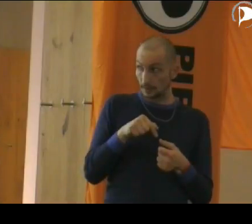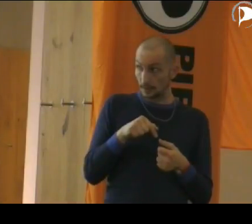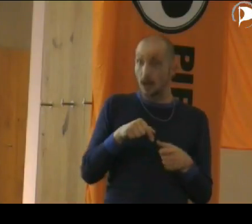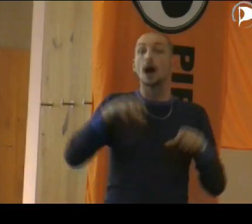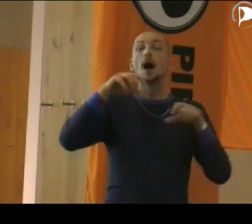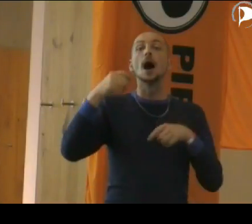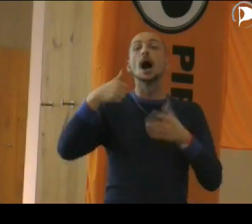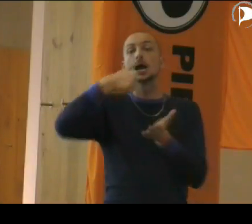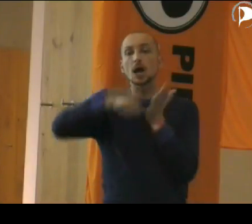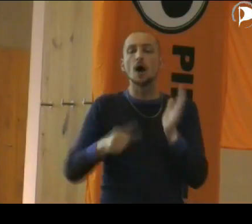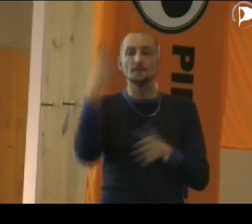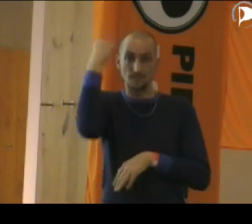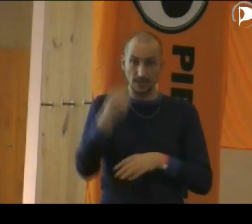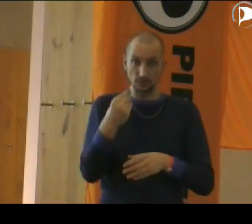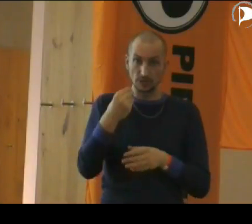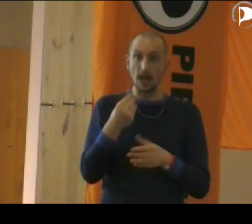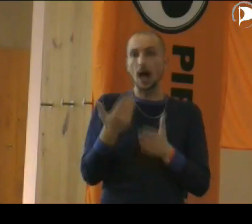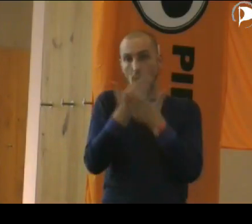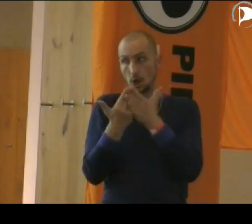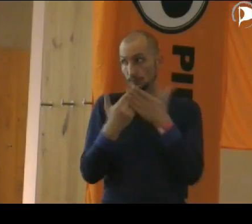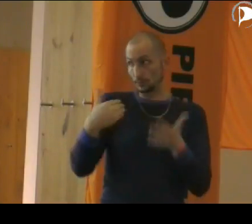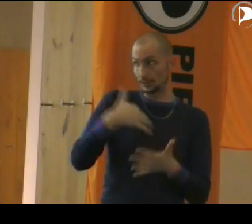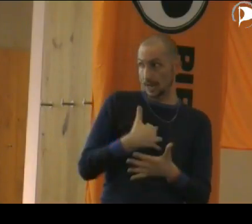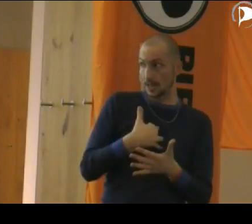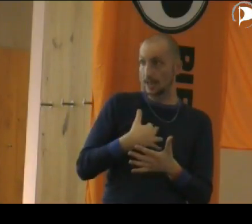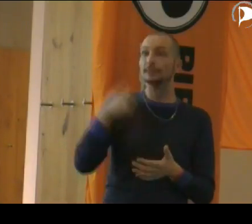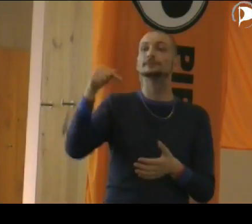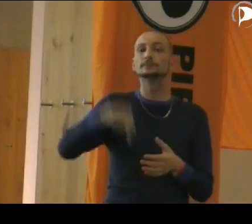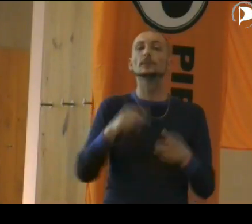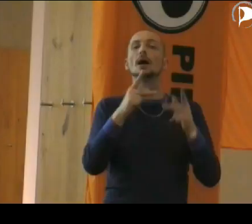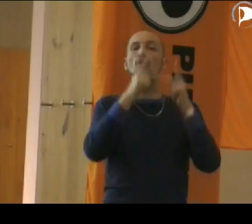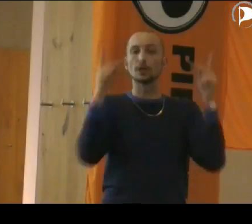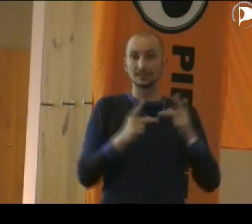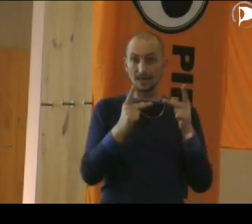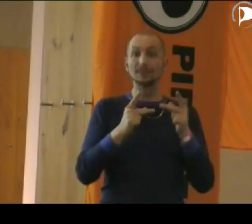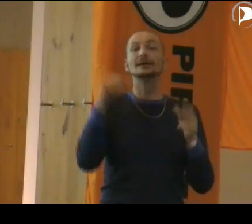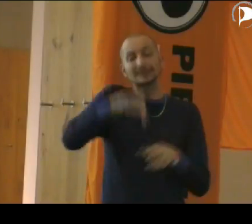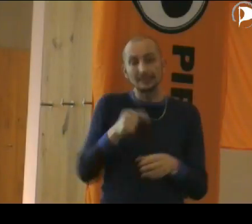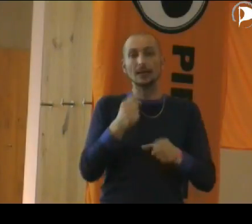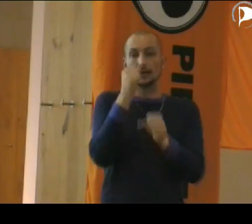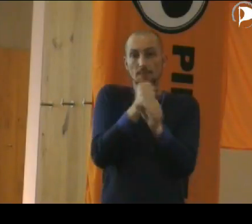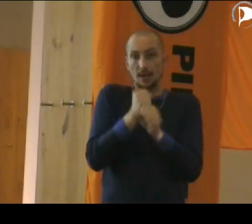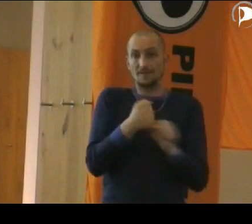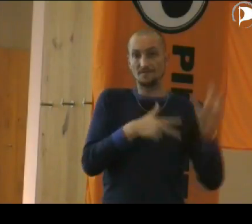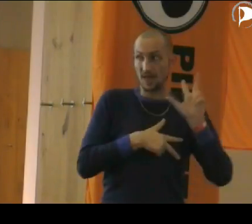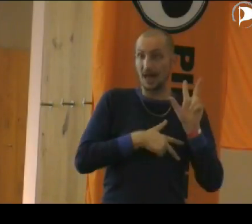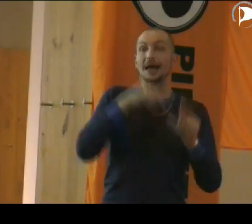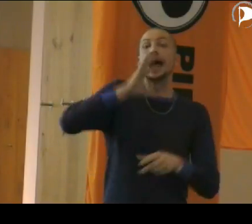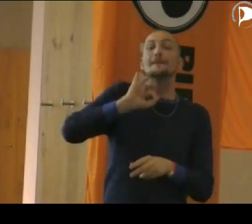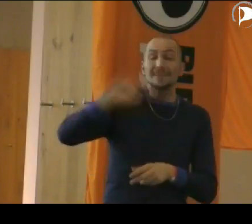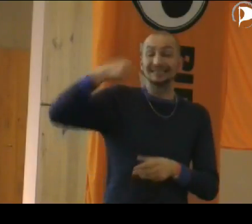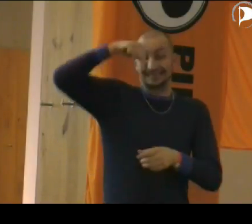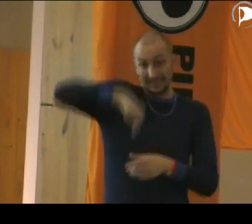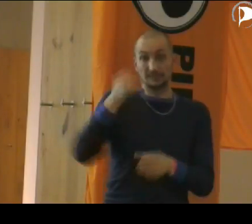sondern darum dass folgende projekte umzusetzen was meiner meinung nach besser jetzt als später umgesetzt